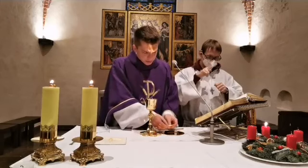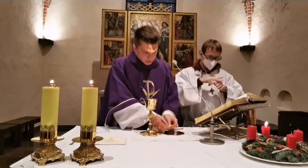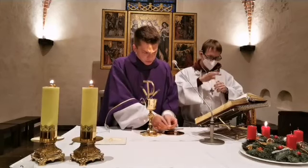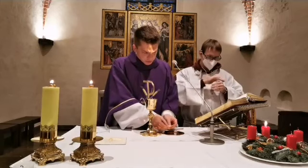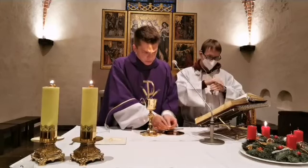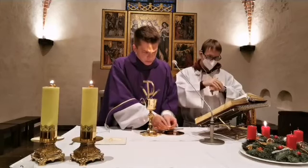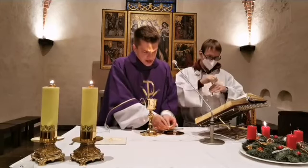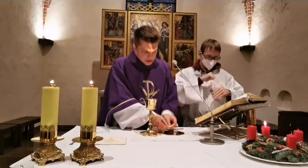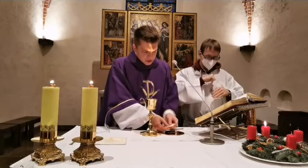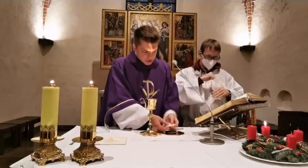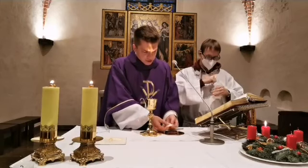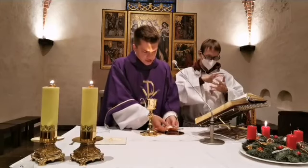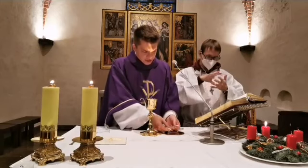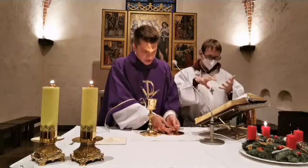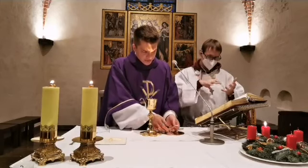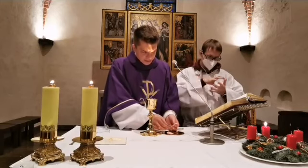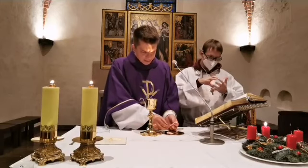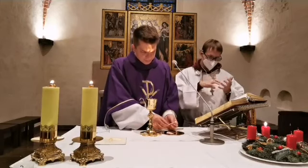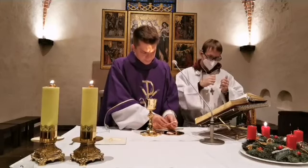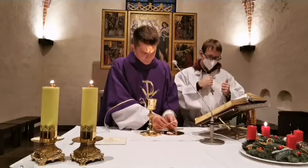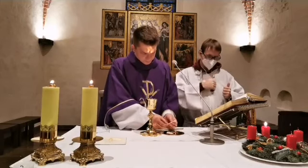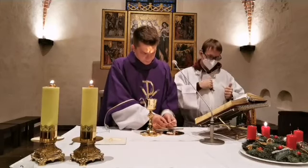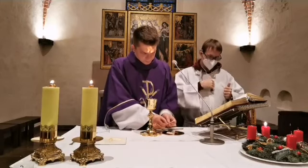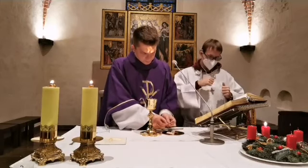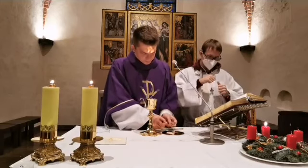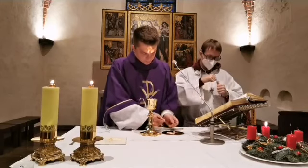Baranku Boży, który gładzisz grzechy świata.